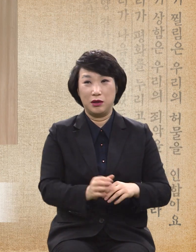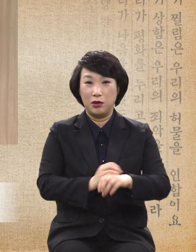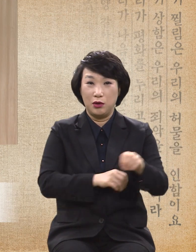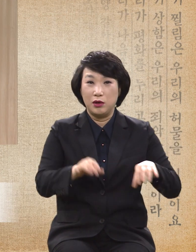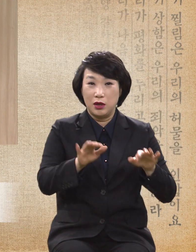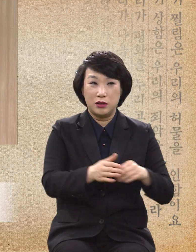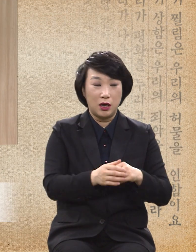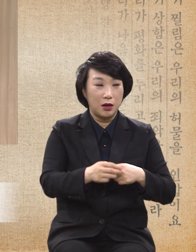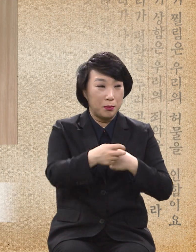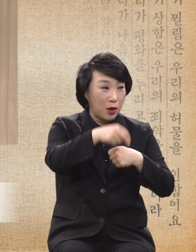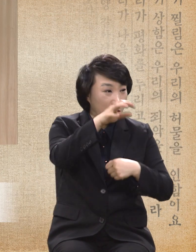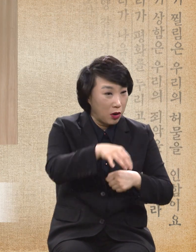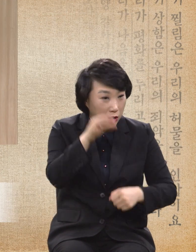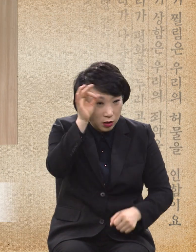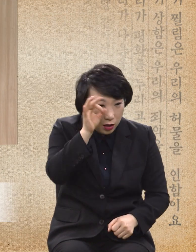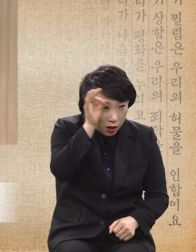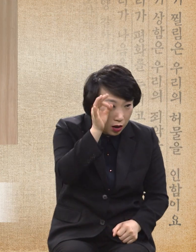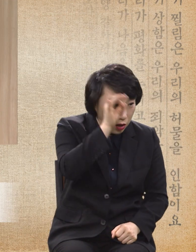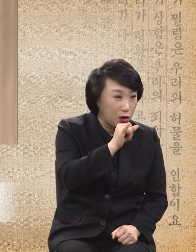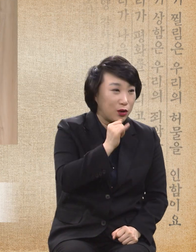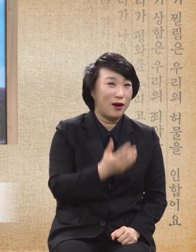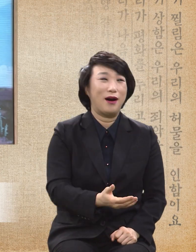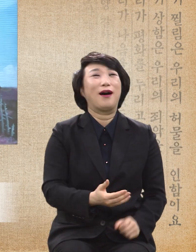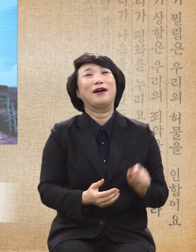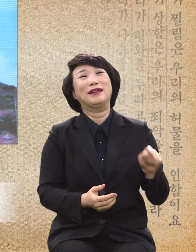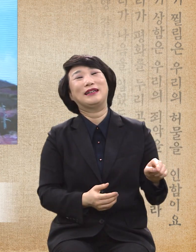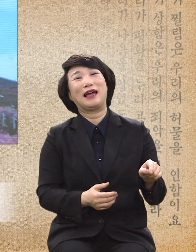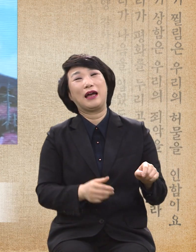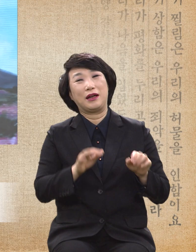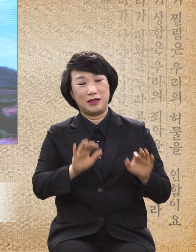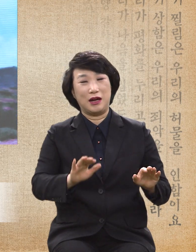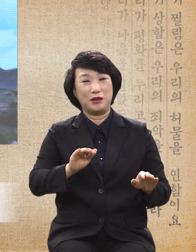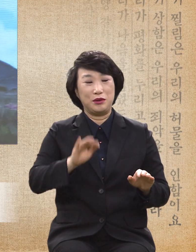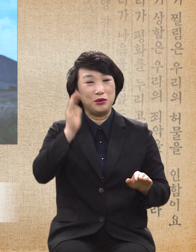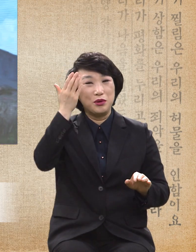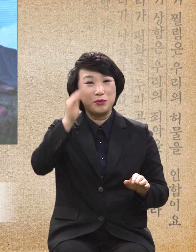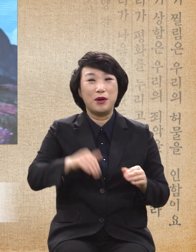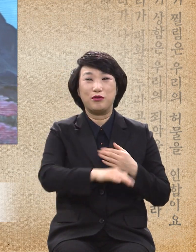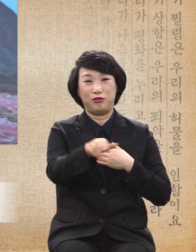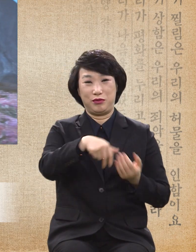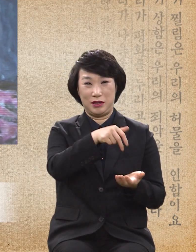전부 다 과학 문명을 쫓아댕겨. 이게 현실이라 이 말이죠.